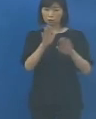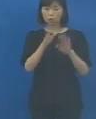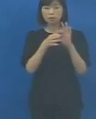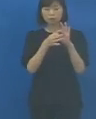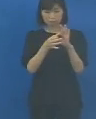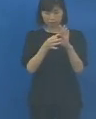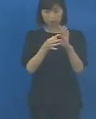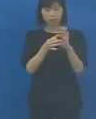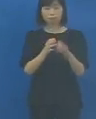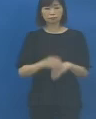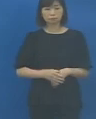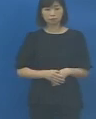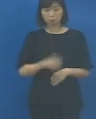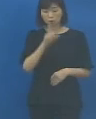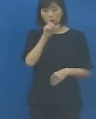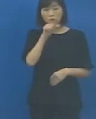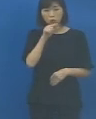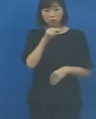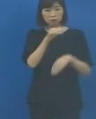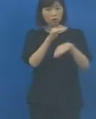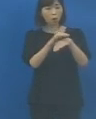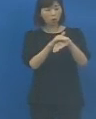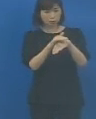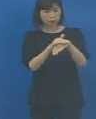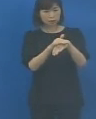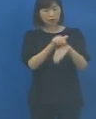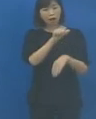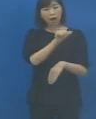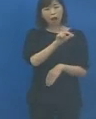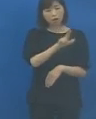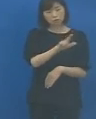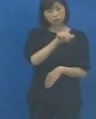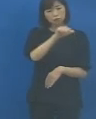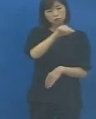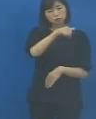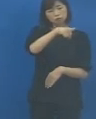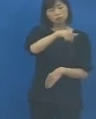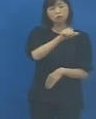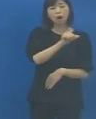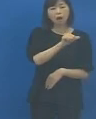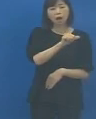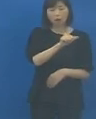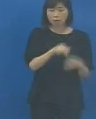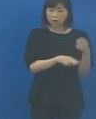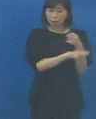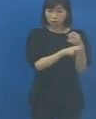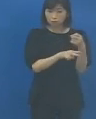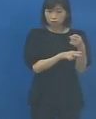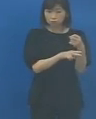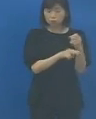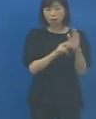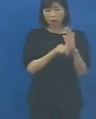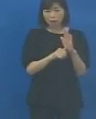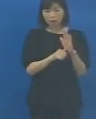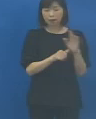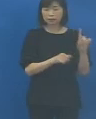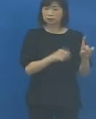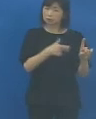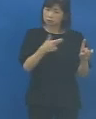ども、鳥取方式はアルファ株のレベルまでは、おっしゃるように1週間10